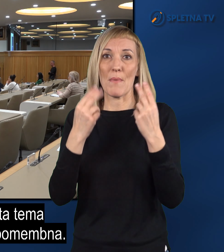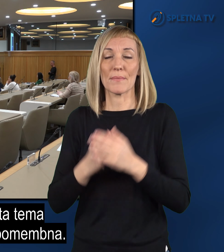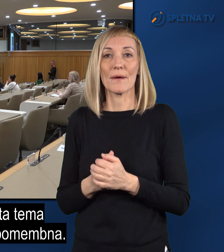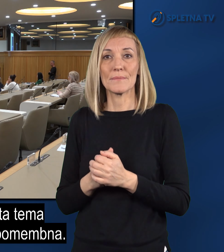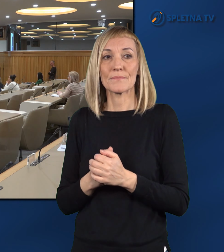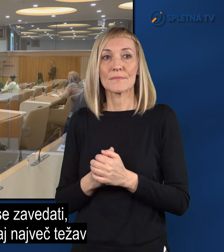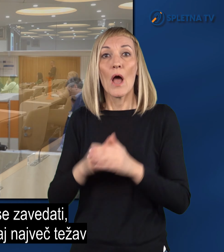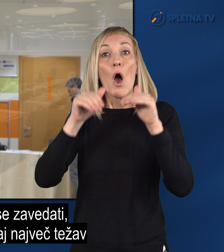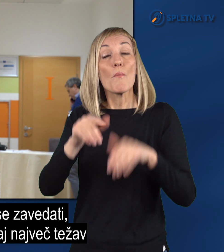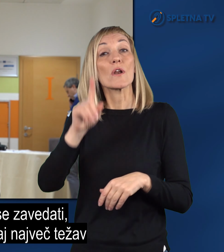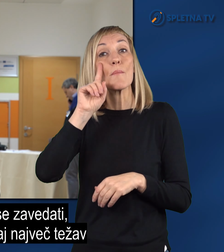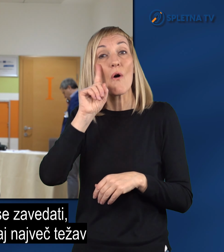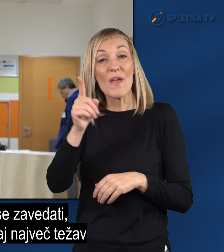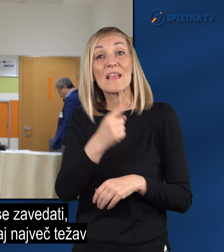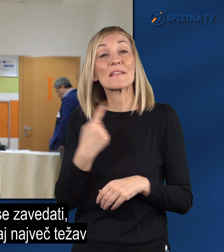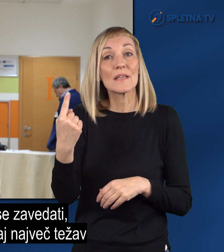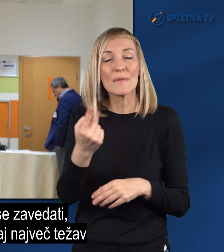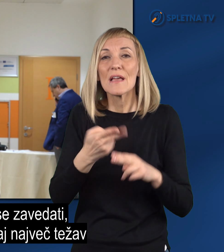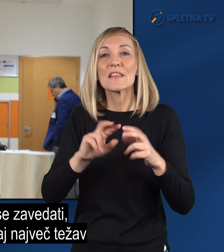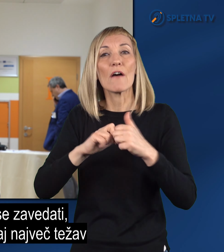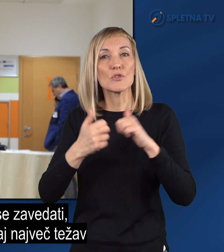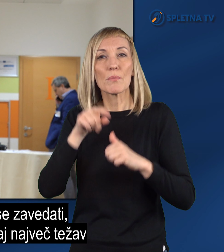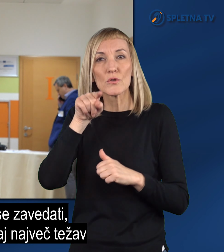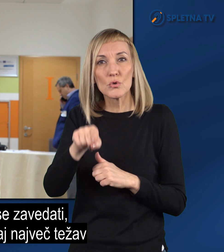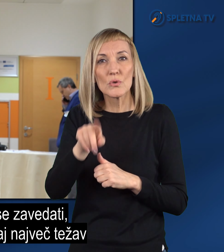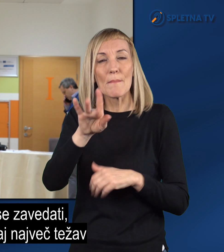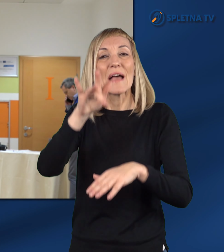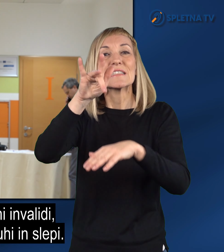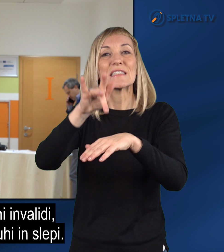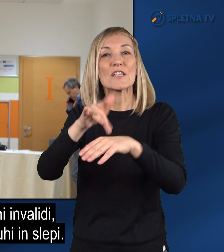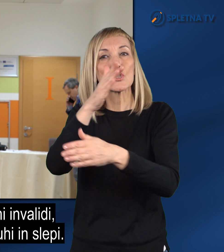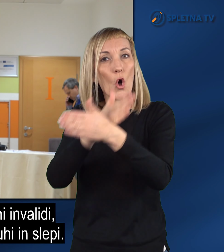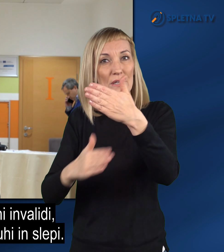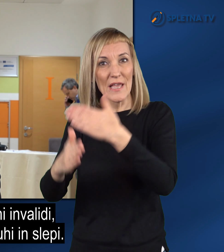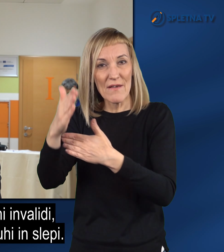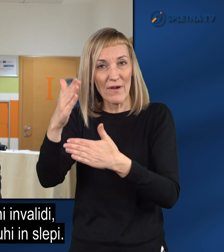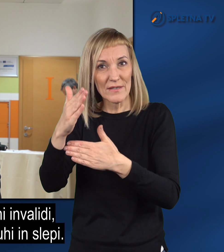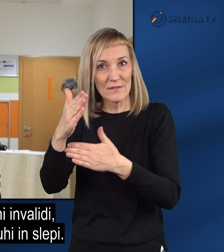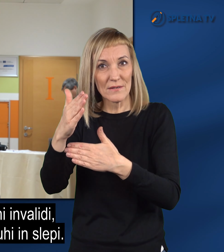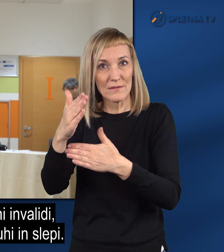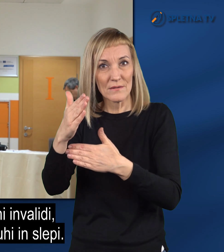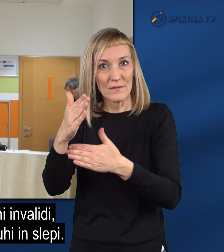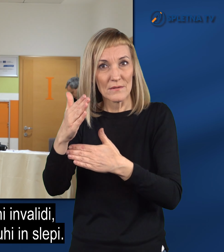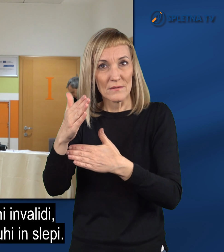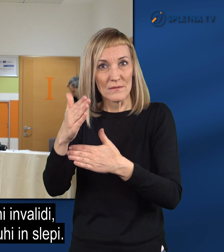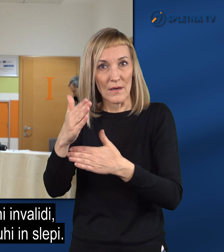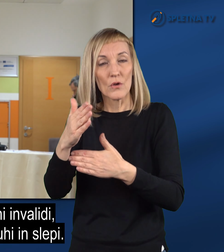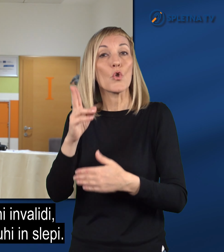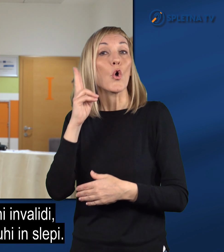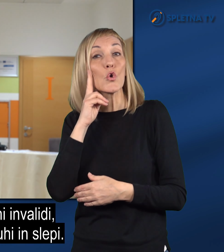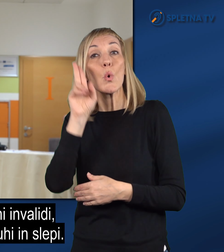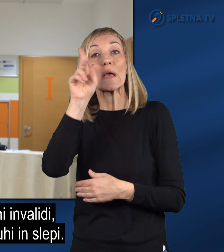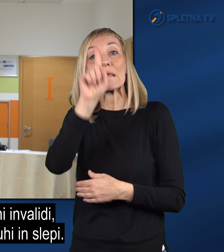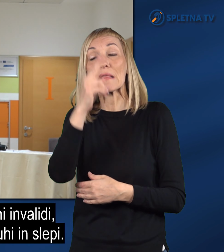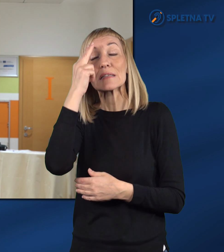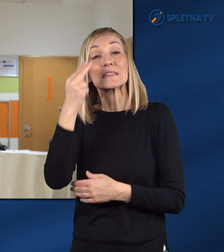pomembna. Moramo se zavedati, da največ težav imajo tukaj senzorni invalidi s senzornimi težavami, kot so gluhi in